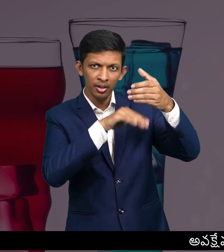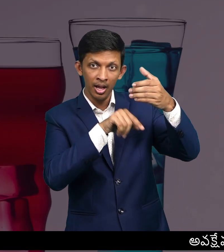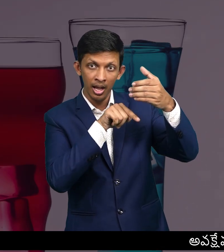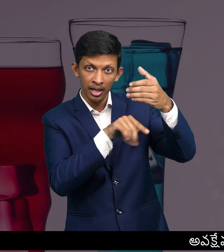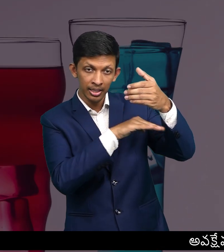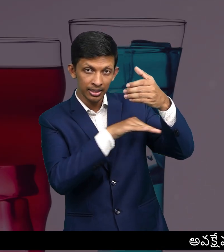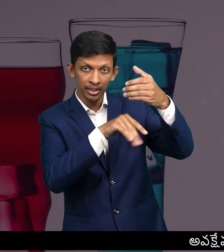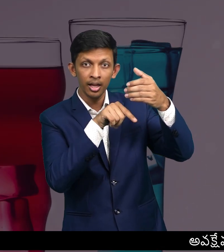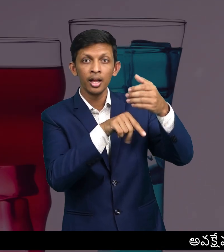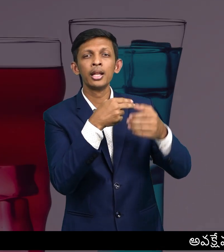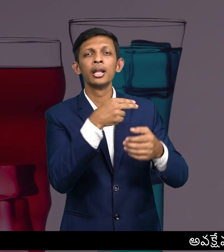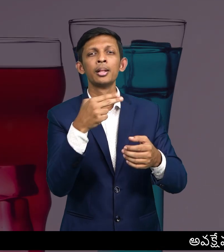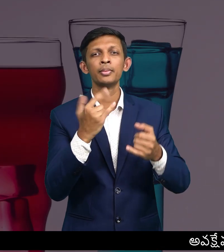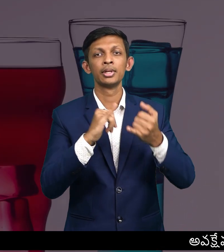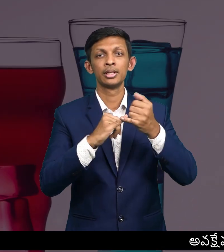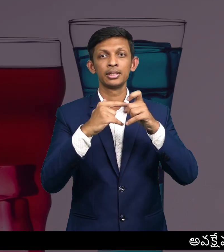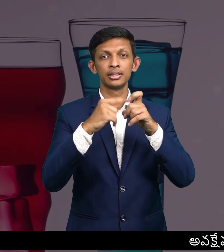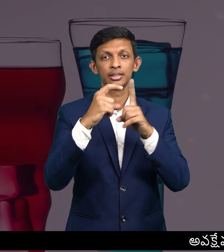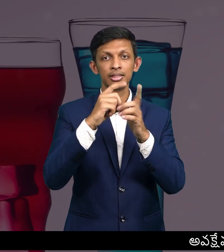అవక్షేపణ అంటారు.